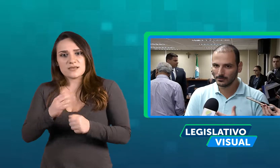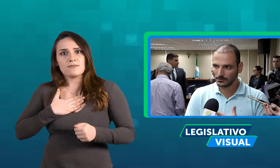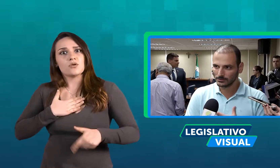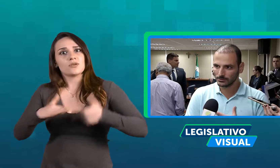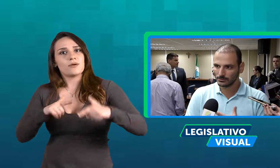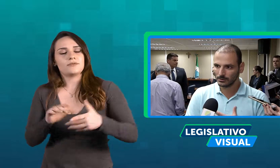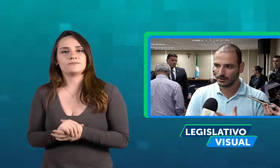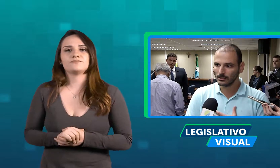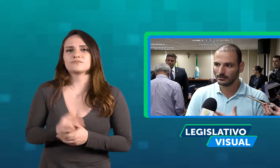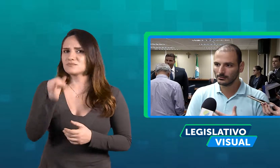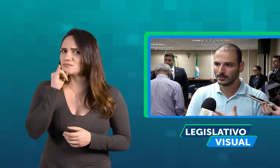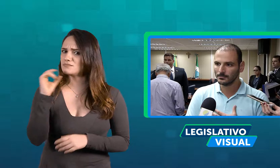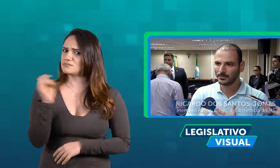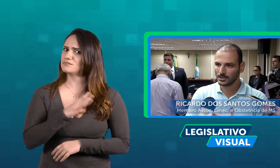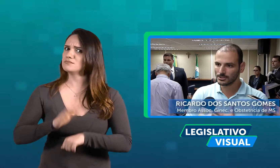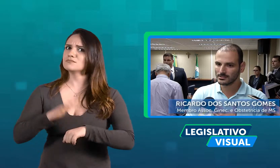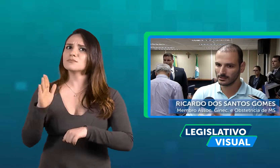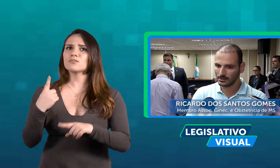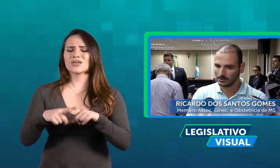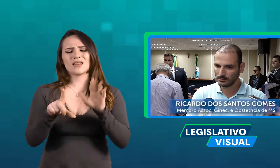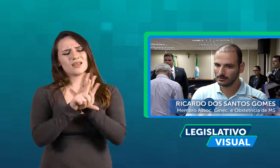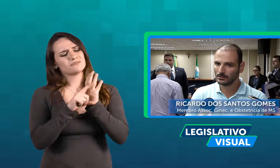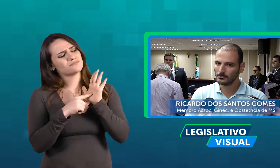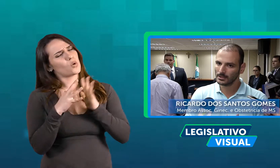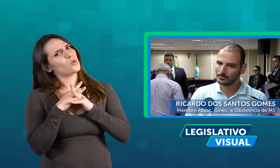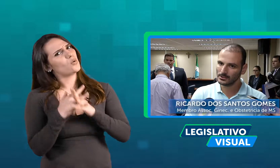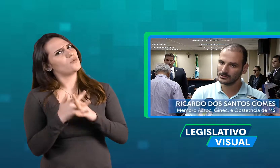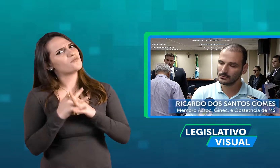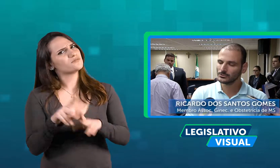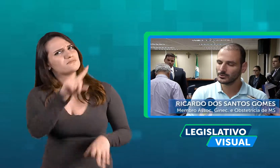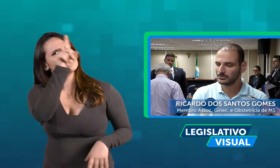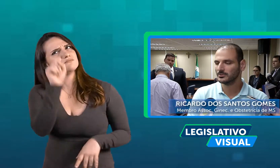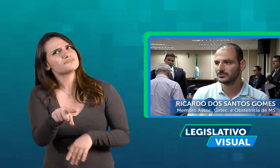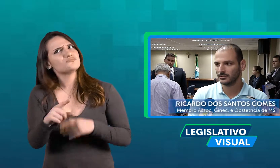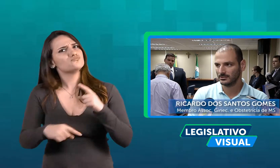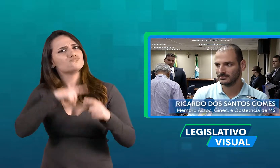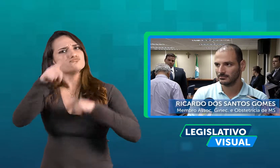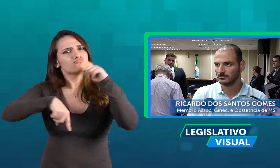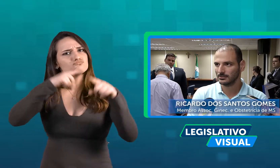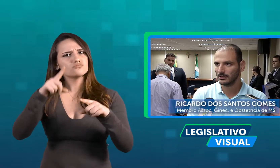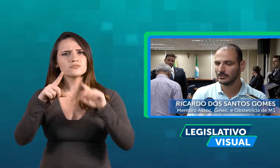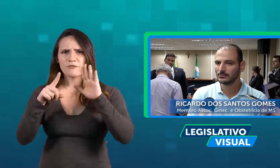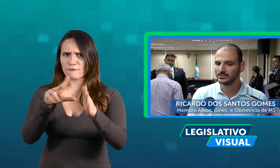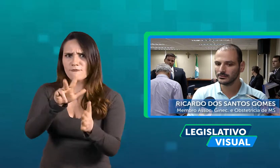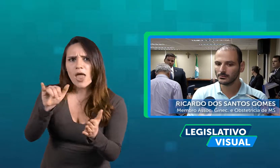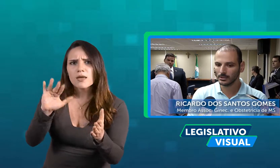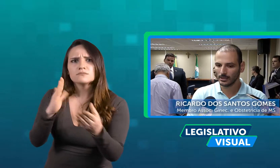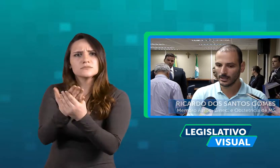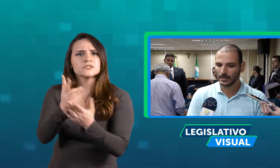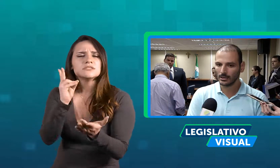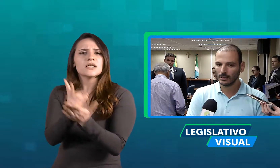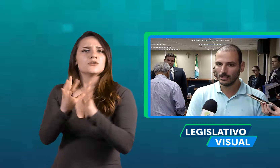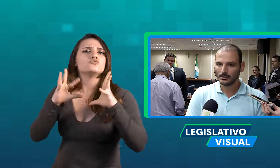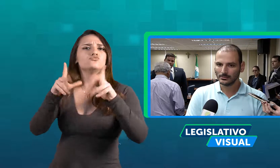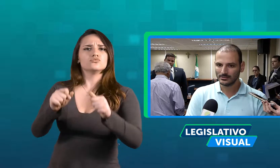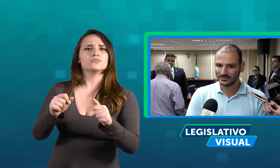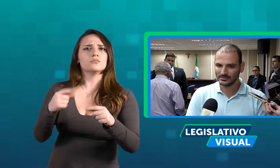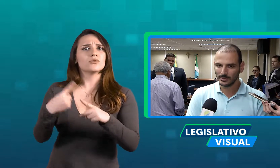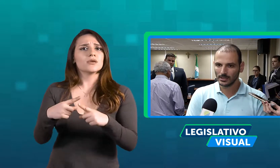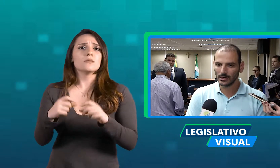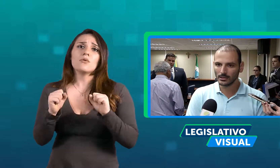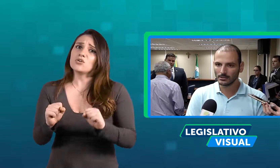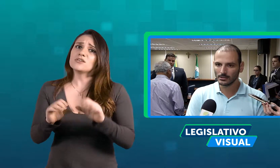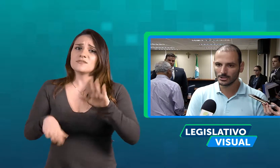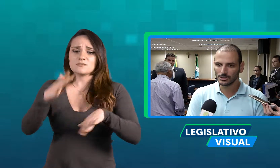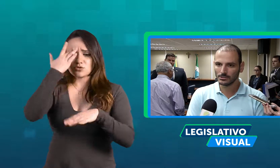maior medo nosso era ter brechas na lei para punir até os bons profissionais, né? Inclusive, se